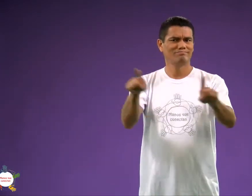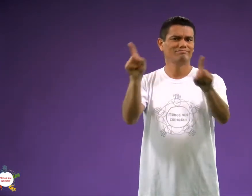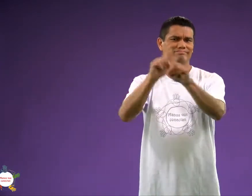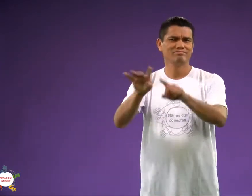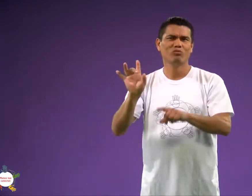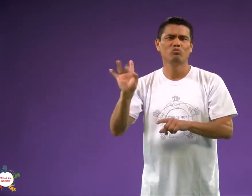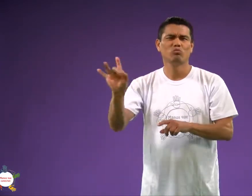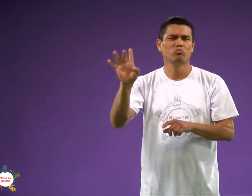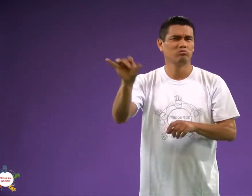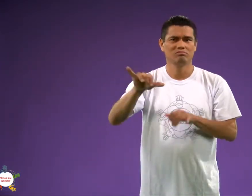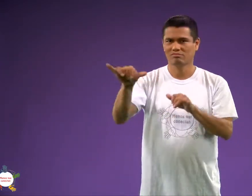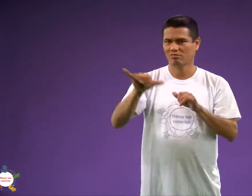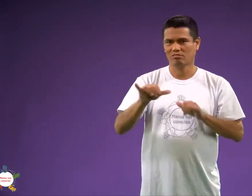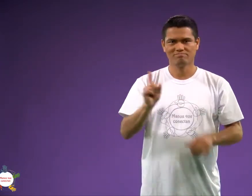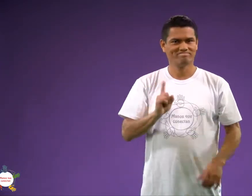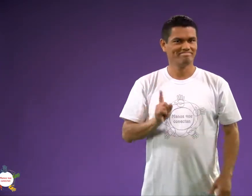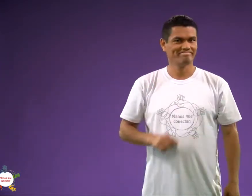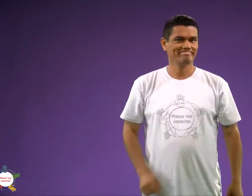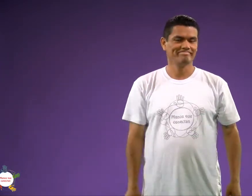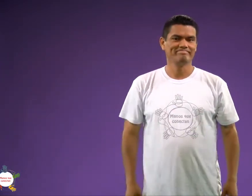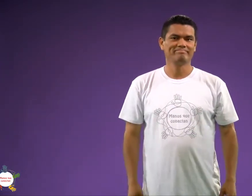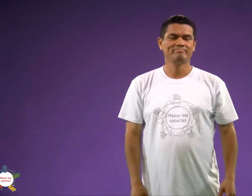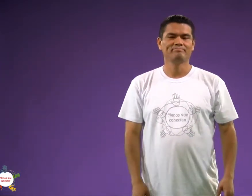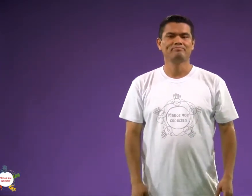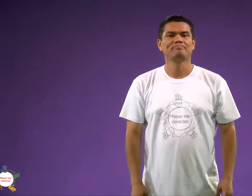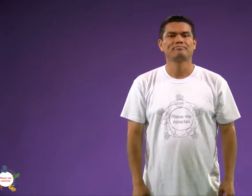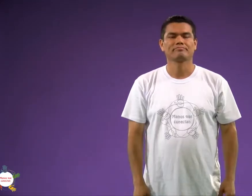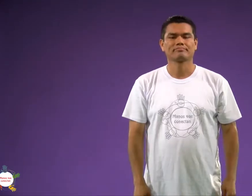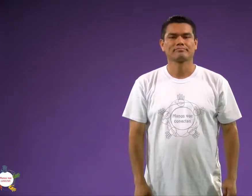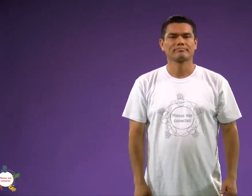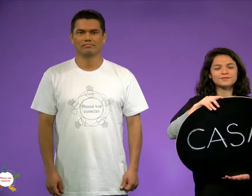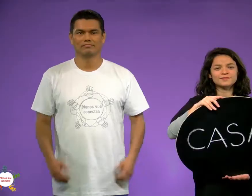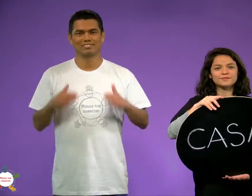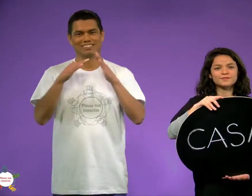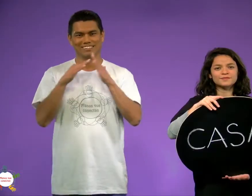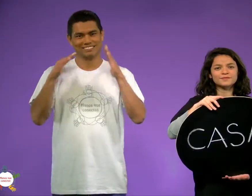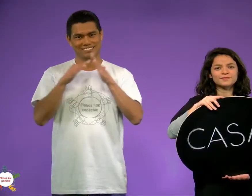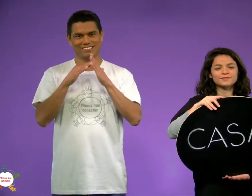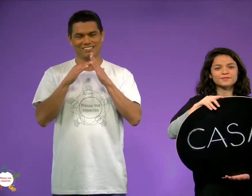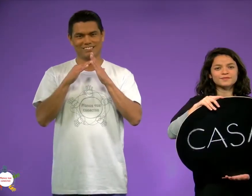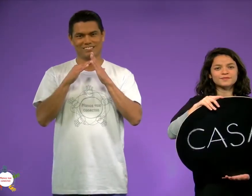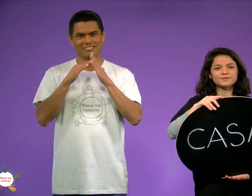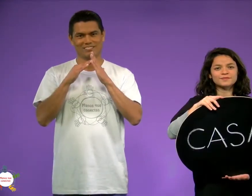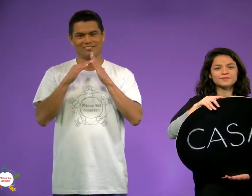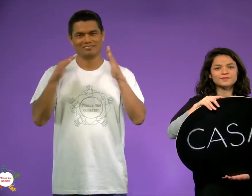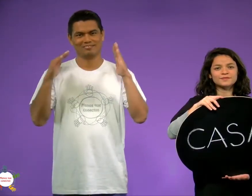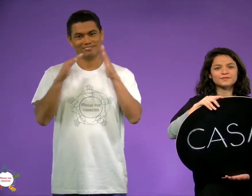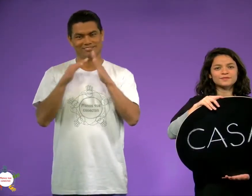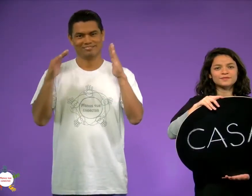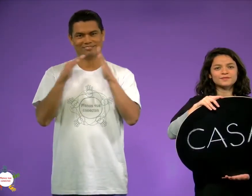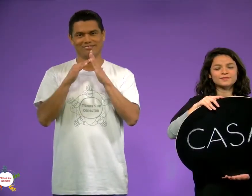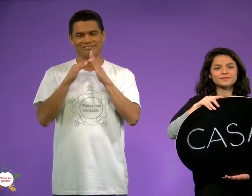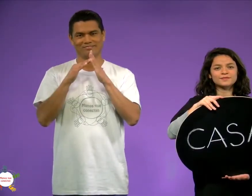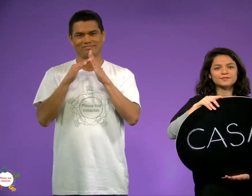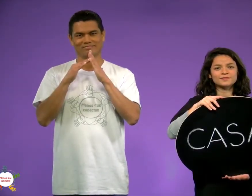la lengua de señas también tiene símbolos arbitrarios. Casa. Casa.